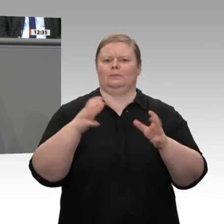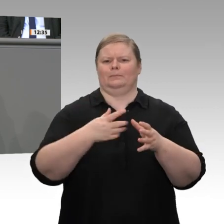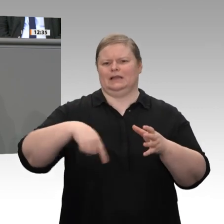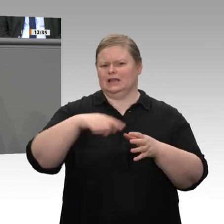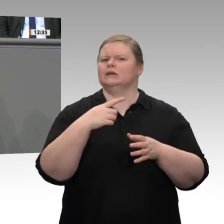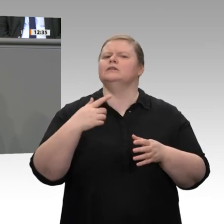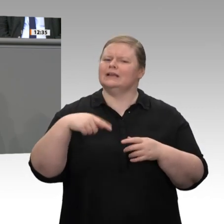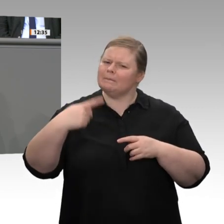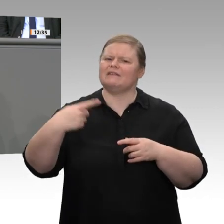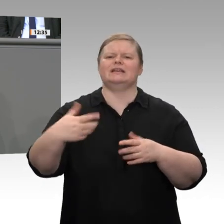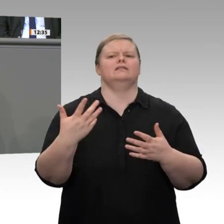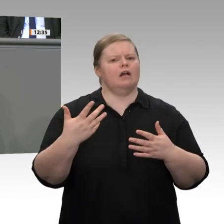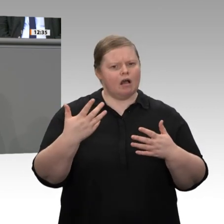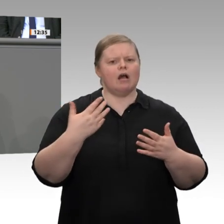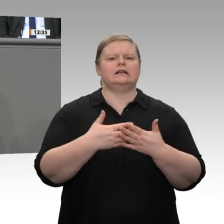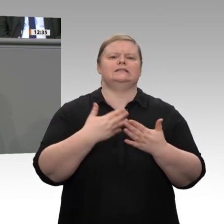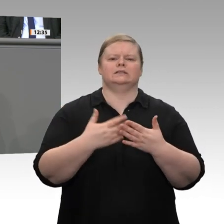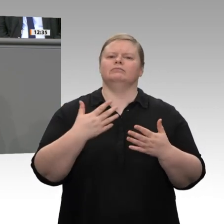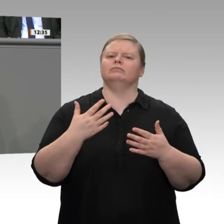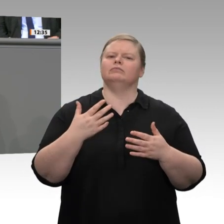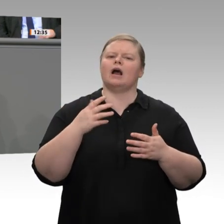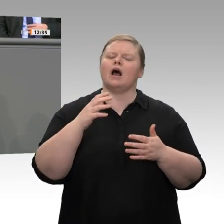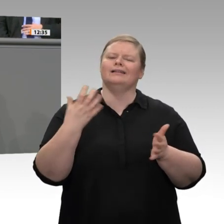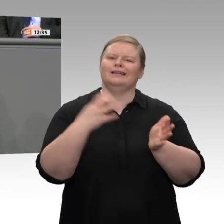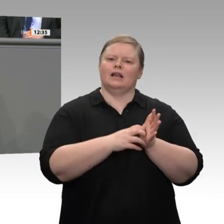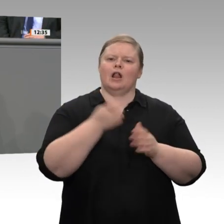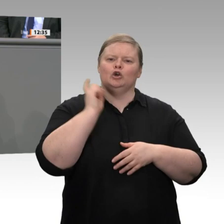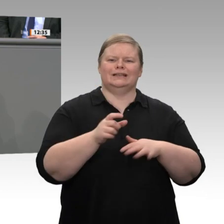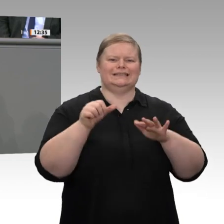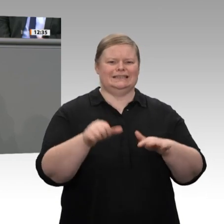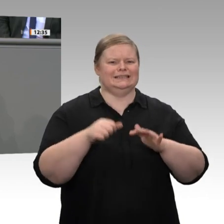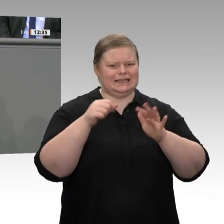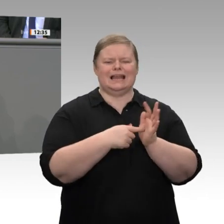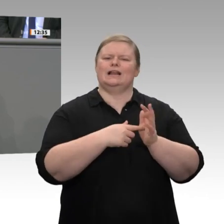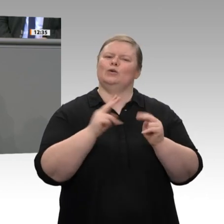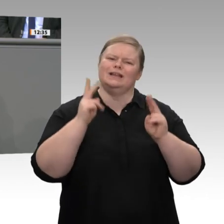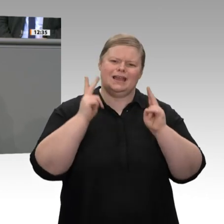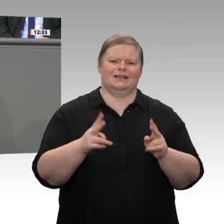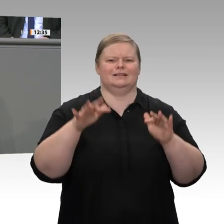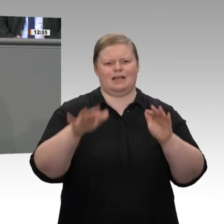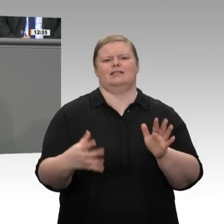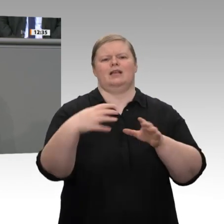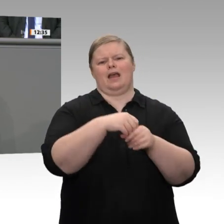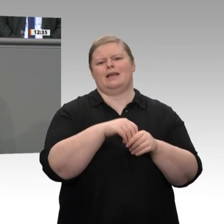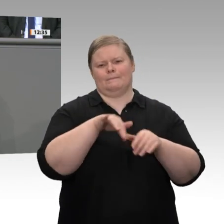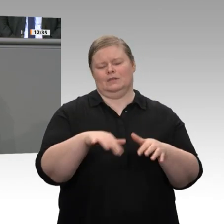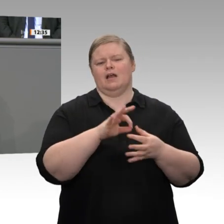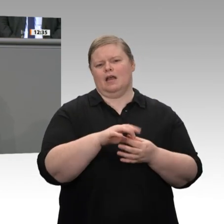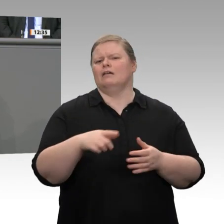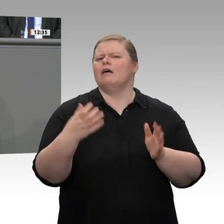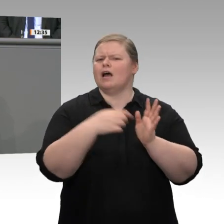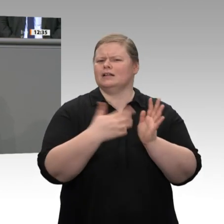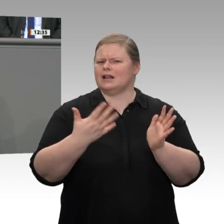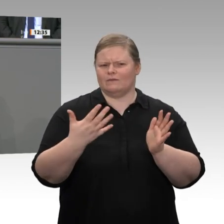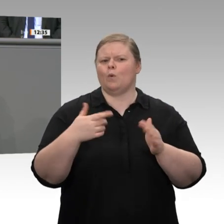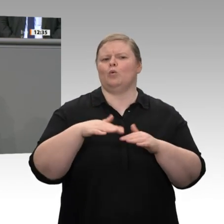Grundgesetz in der Praxis immer noch mit sich bringt. Er schließt eben weiterhin ganze Gruppen von dem gesetzlichen Einbürgerungsanspruch